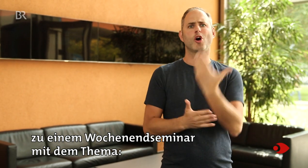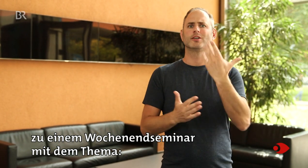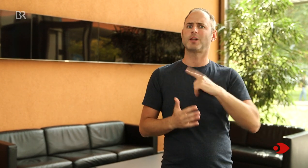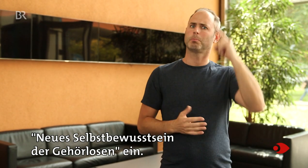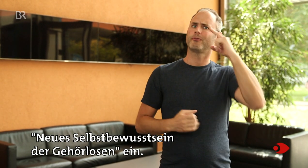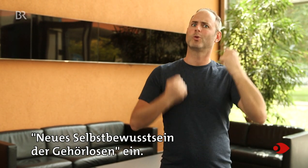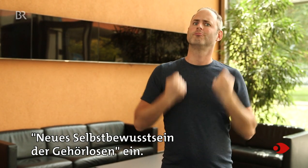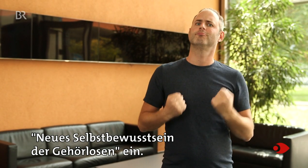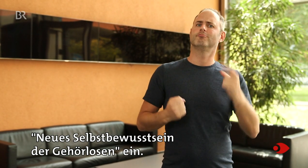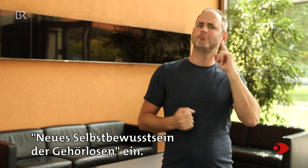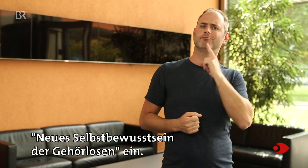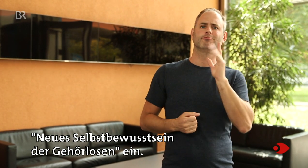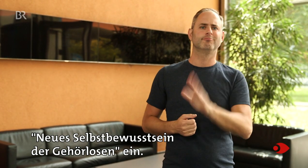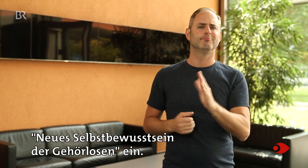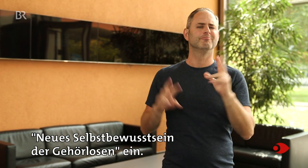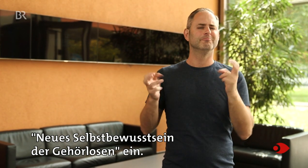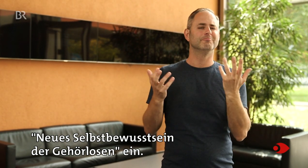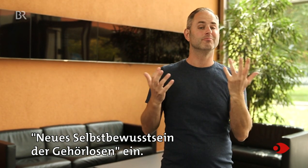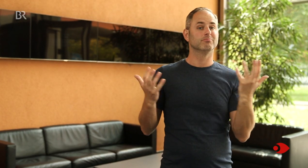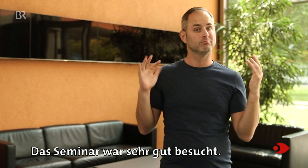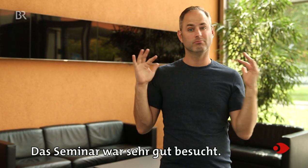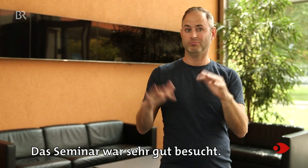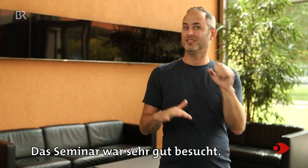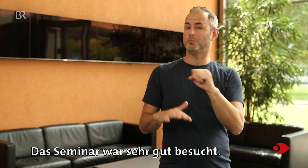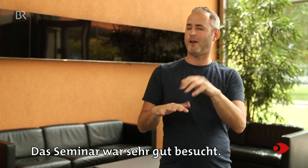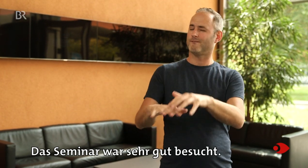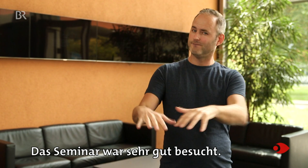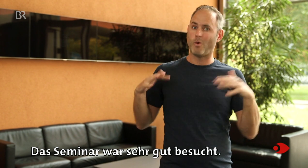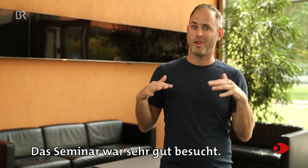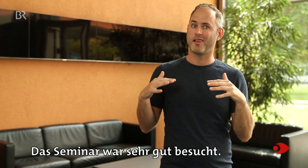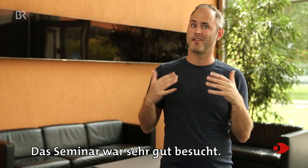Neues Selbstbewusstsein der Gehörlosen ein. Das Seminar war sehr gut besucht.